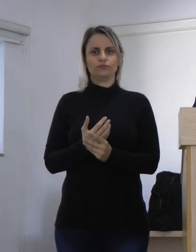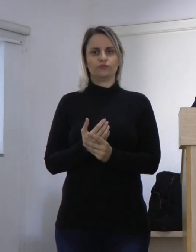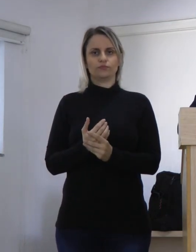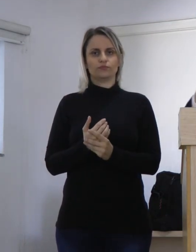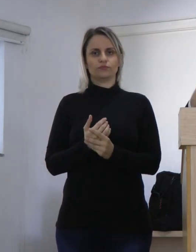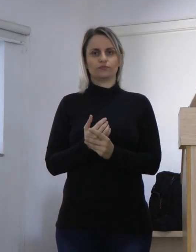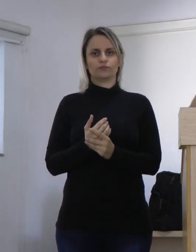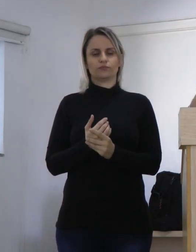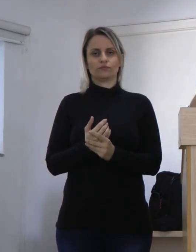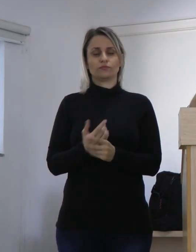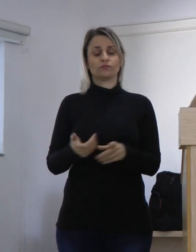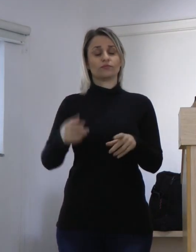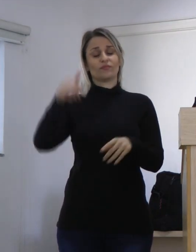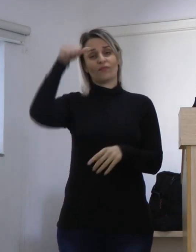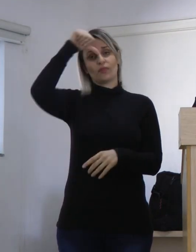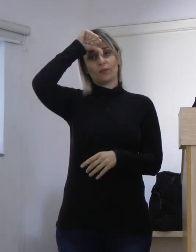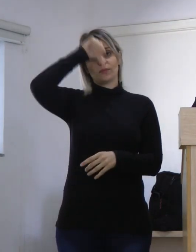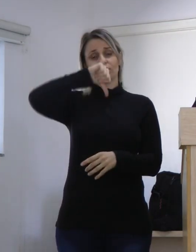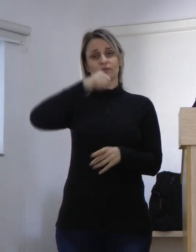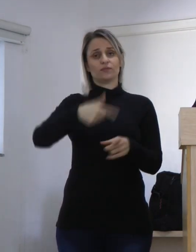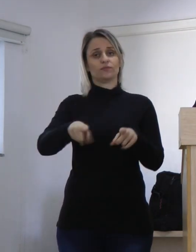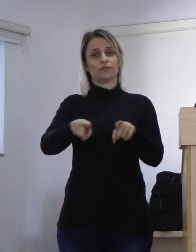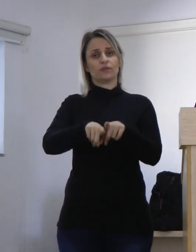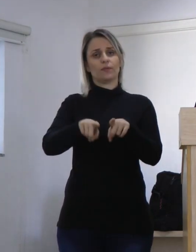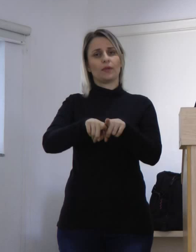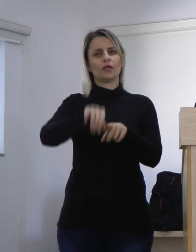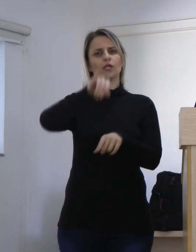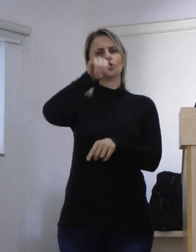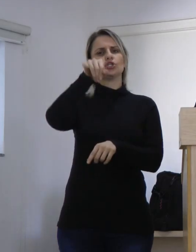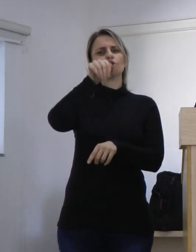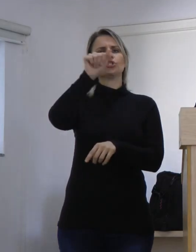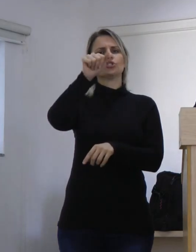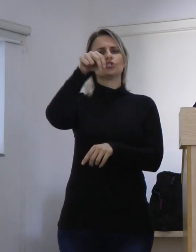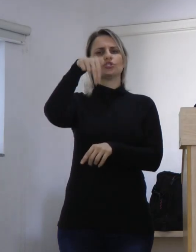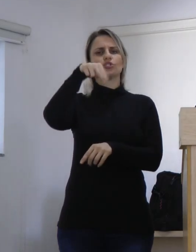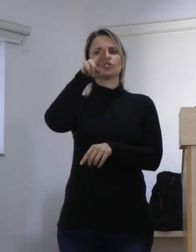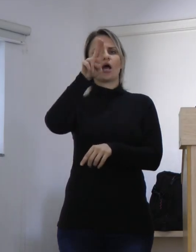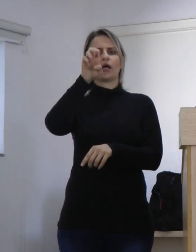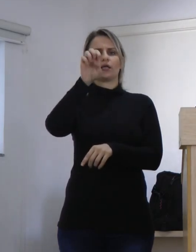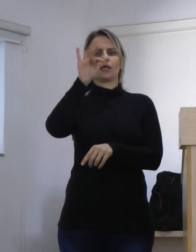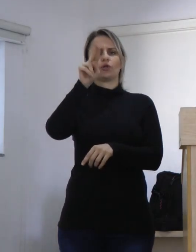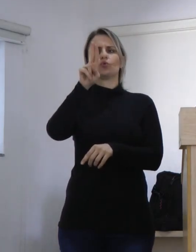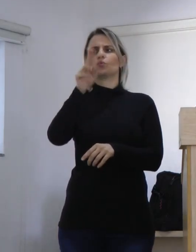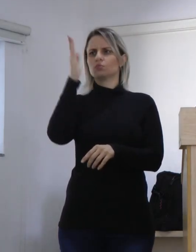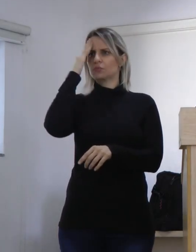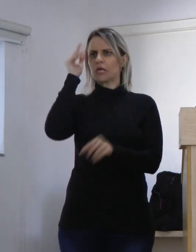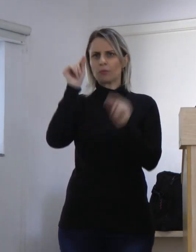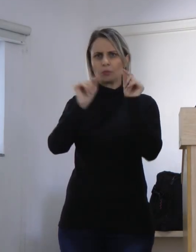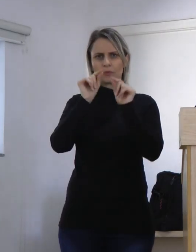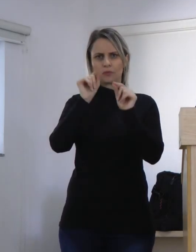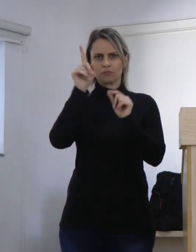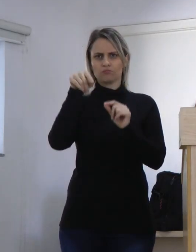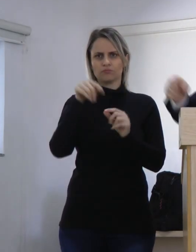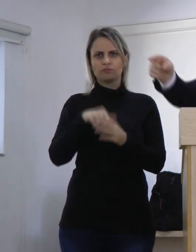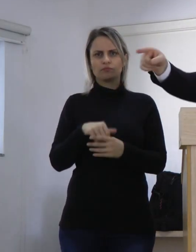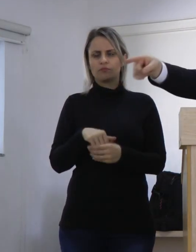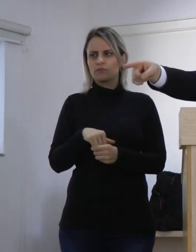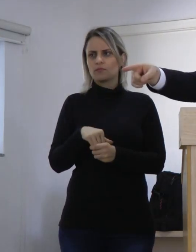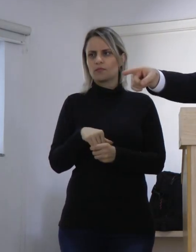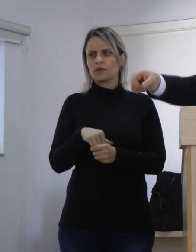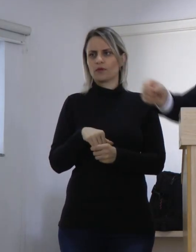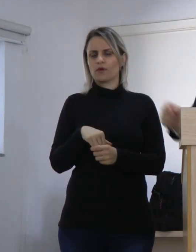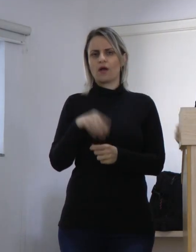E além de depressão, a gente ainda vira jaquetu. Você sabe o que é jaquetu? Já que tu